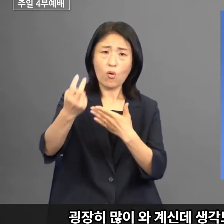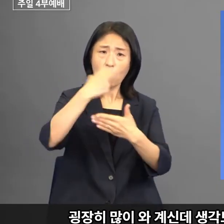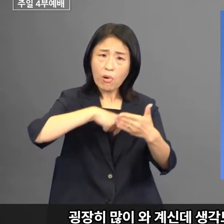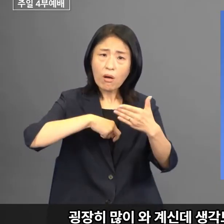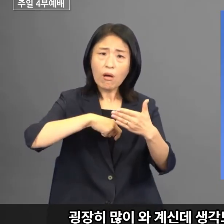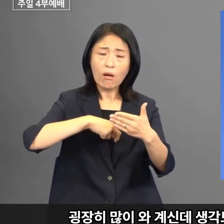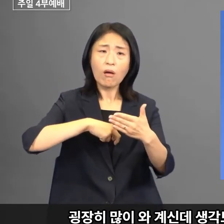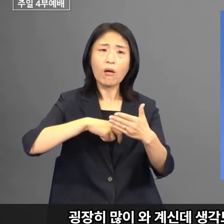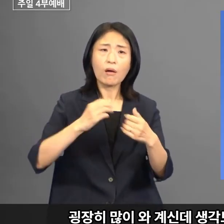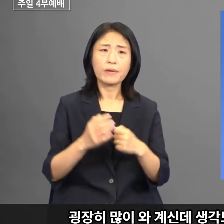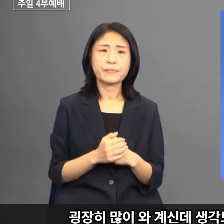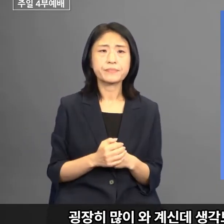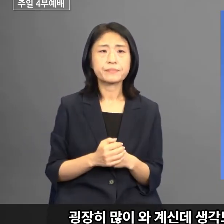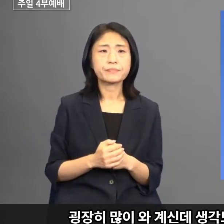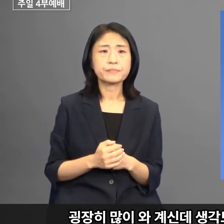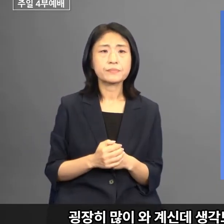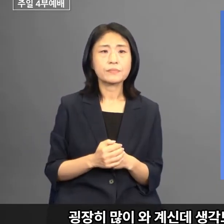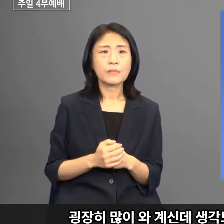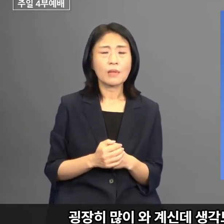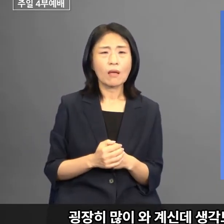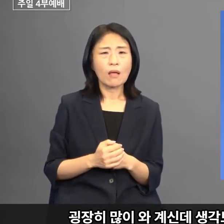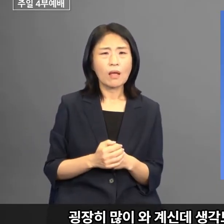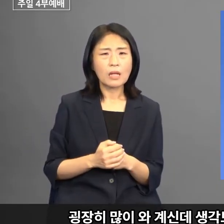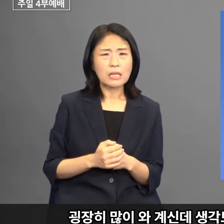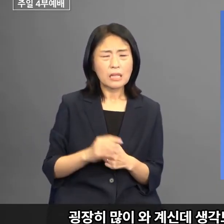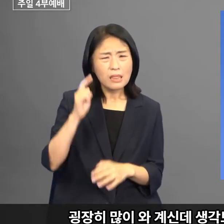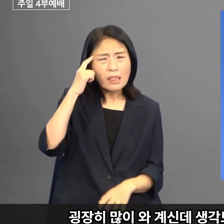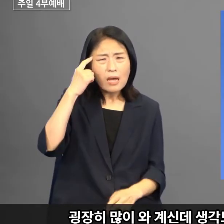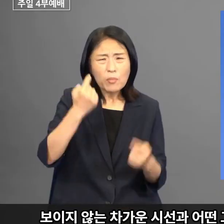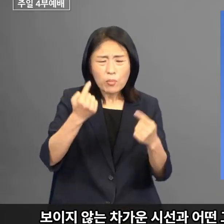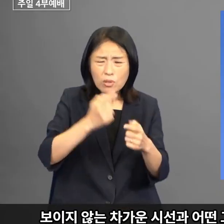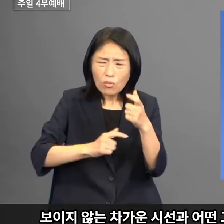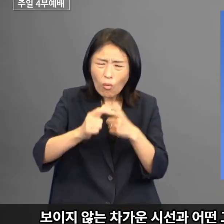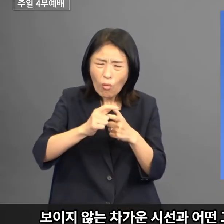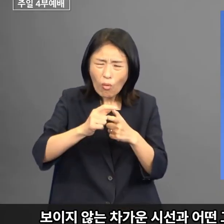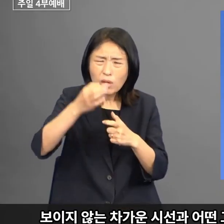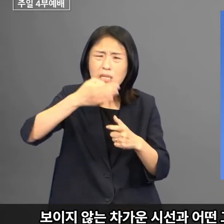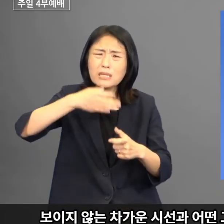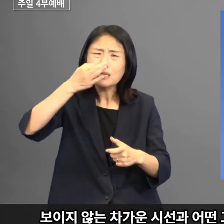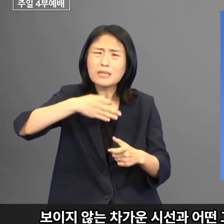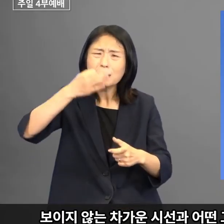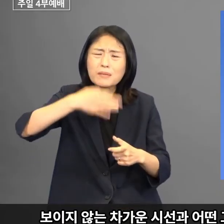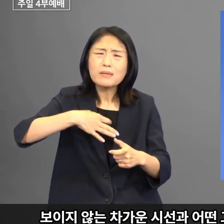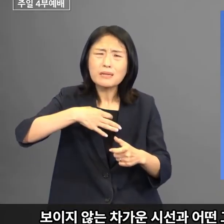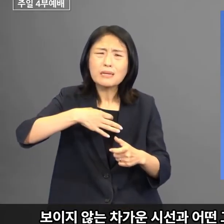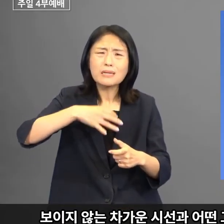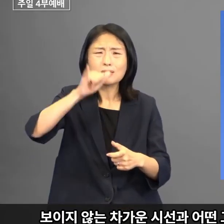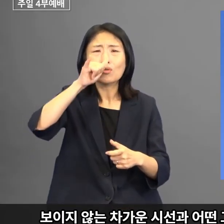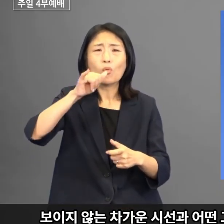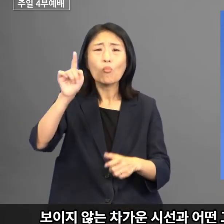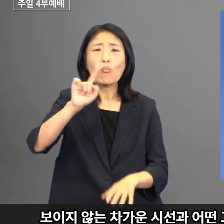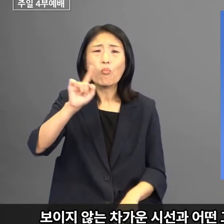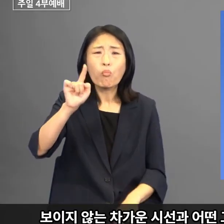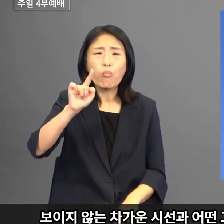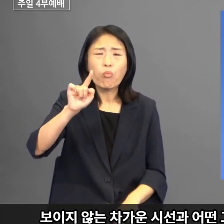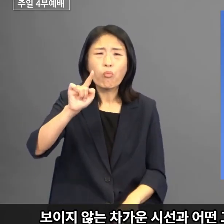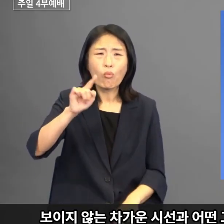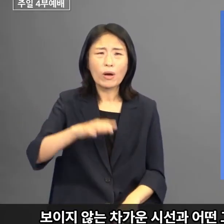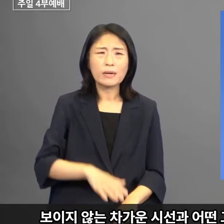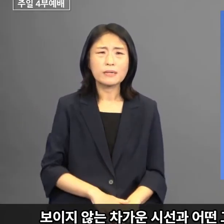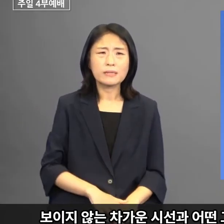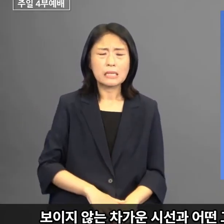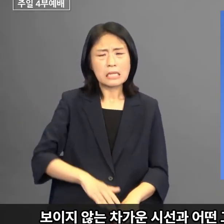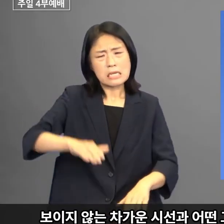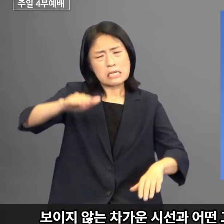계신데 생각보다 많은 어려움을 겪곤 합니다. 보이지 않는 차가운 시선과 어떤 그